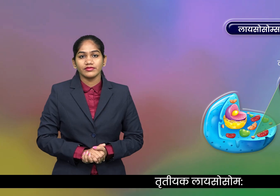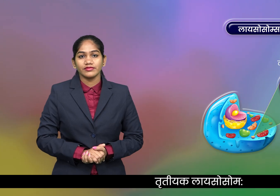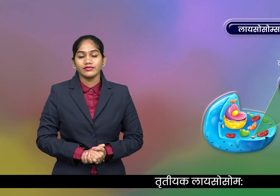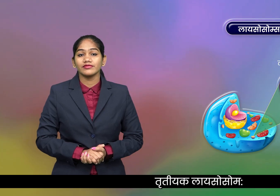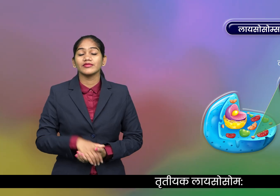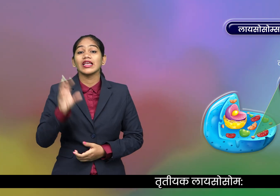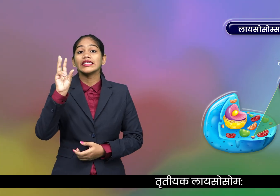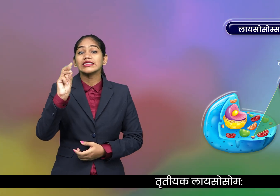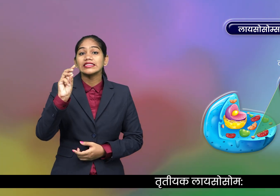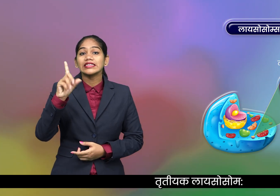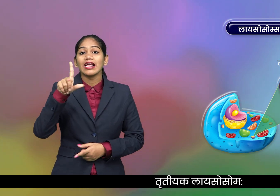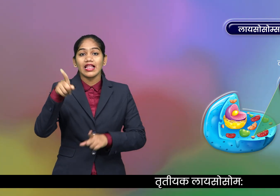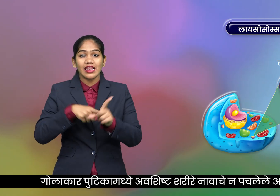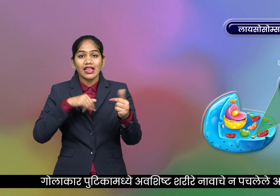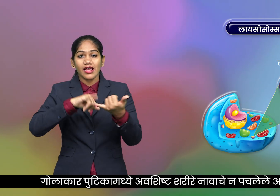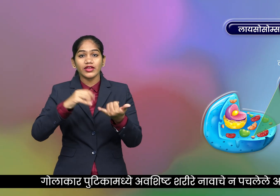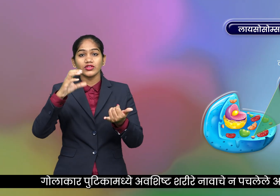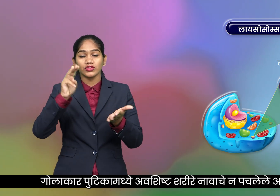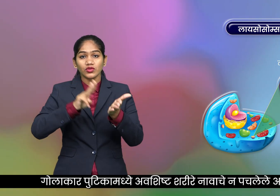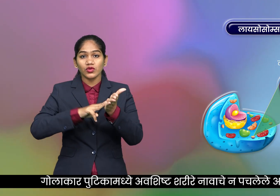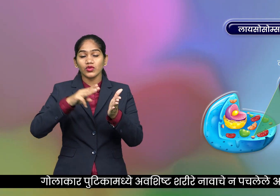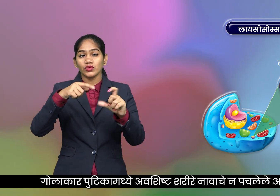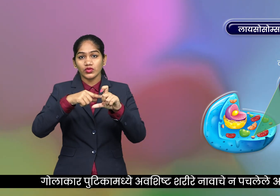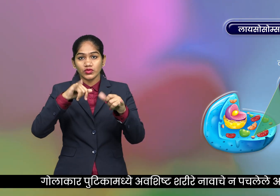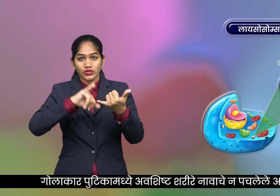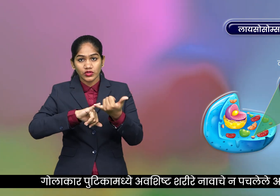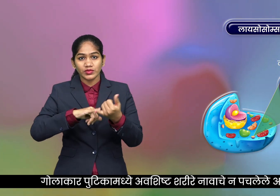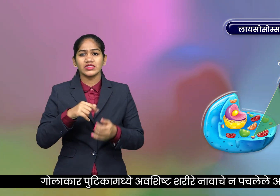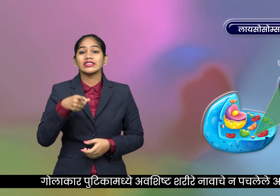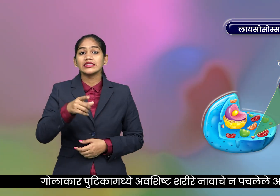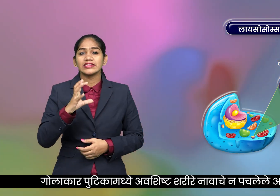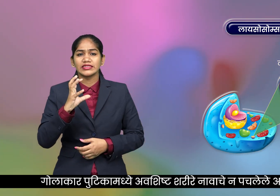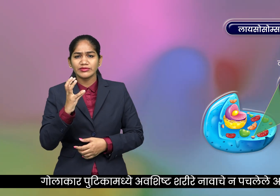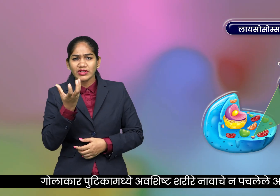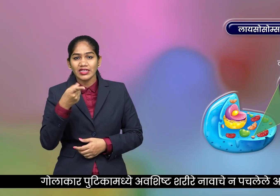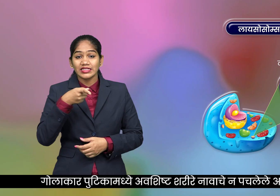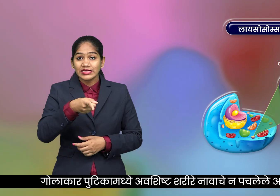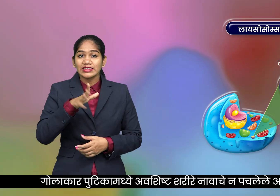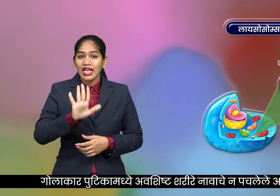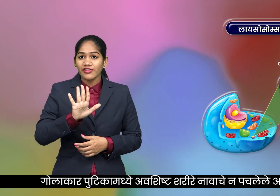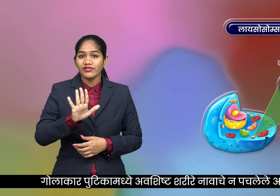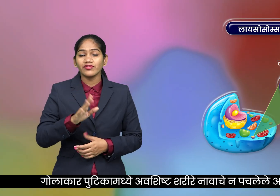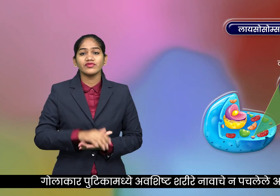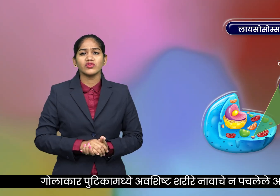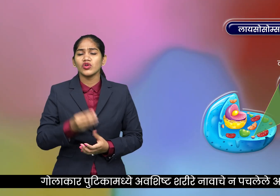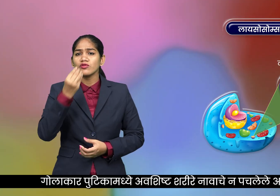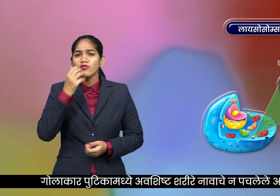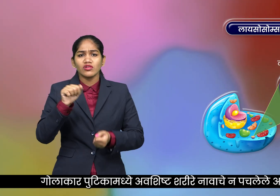तृतीयक लायझोझोम गोलाकार पुटिकामध्ये अविशिष्ट शरीर नावाचे न पचलेले अन्नपदार्थ